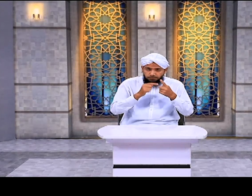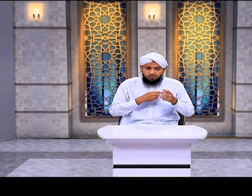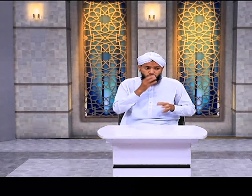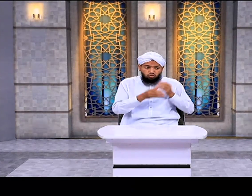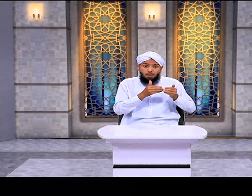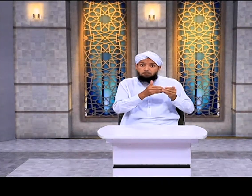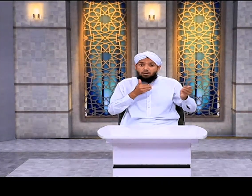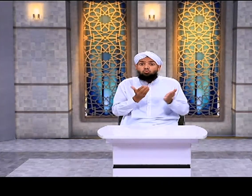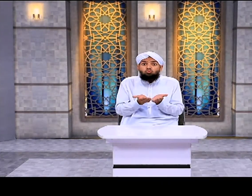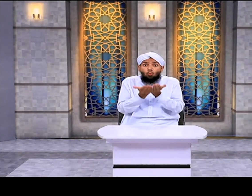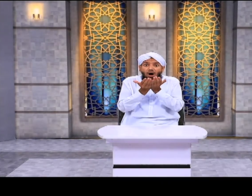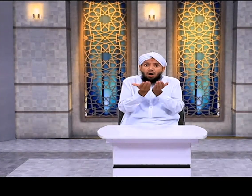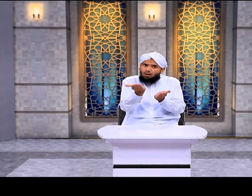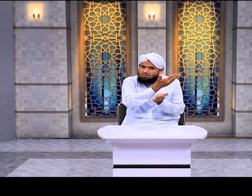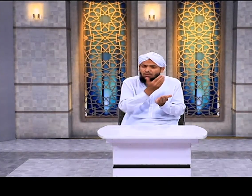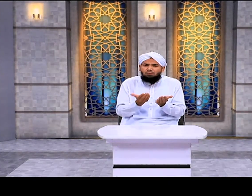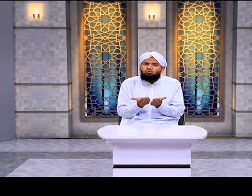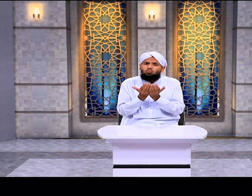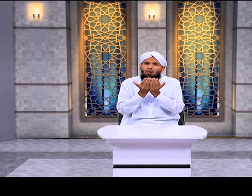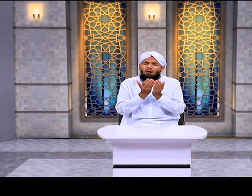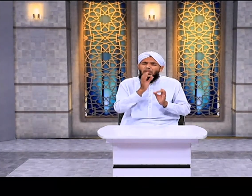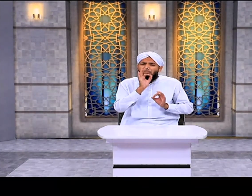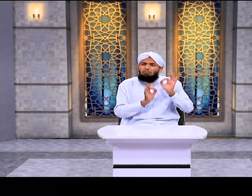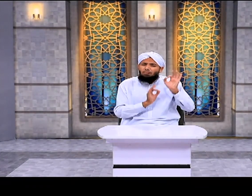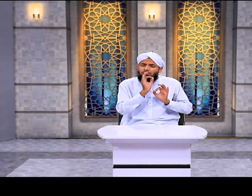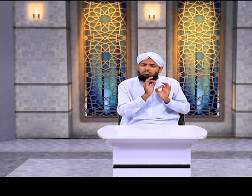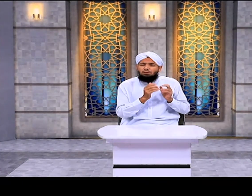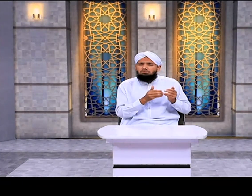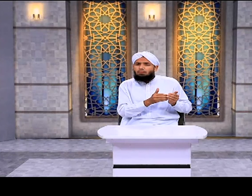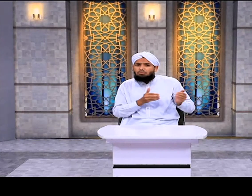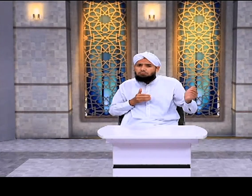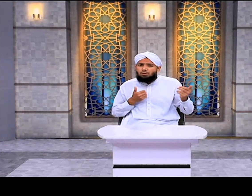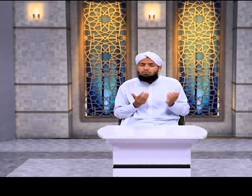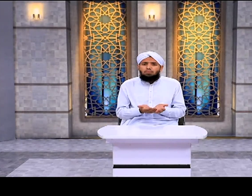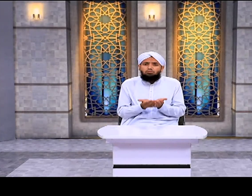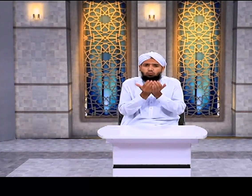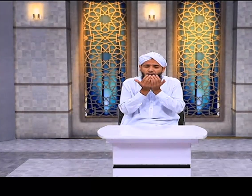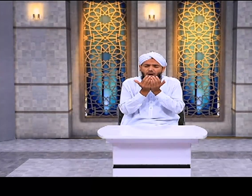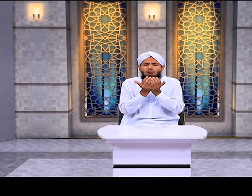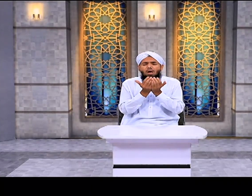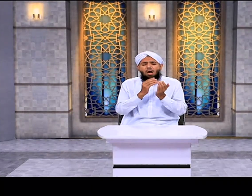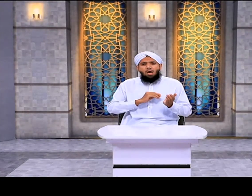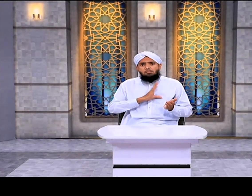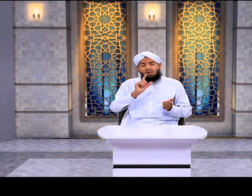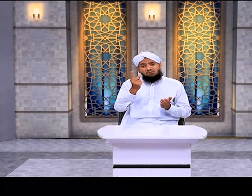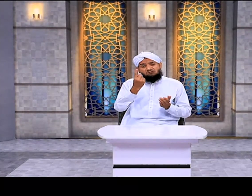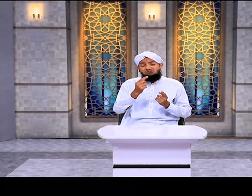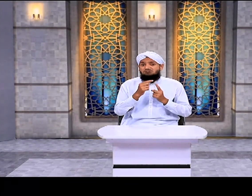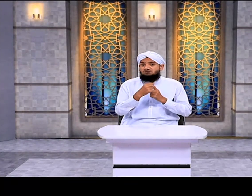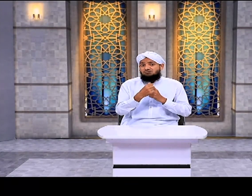کی دعا کیجیے۔ جہنم سے بچنے اور چھٹکارا پانے کے لیے پہلا عمل تو یہی ہے کہ جہنم سے بچنے